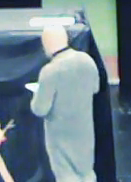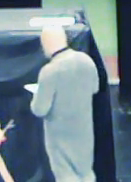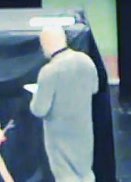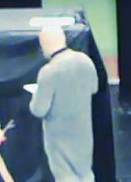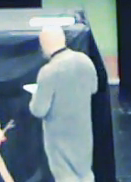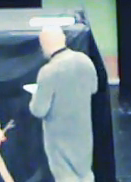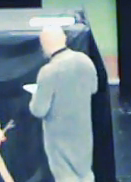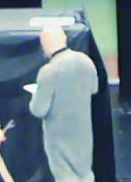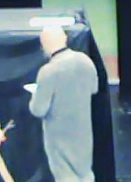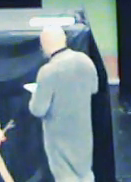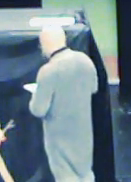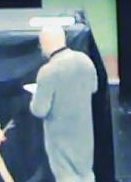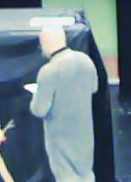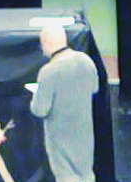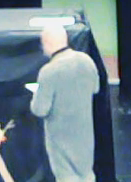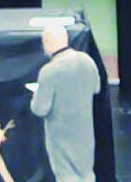¿Qué?